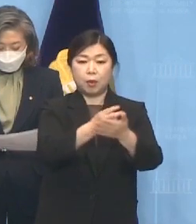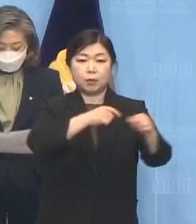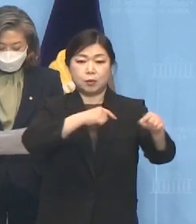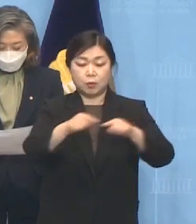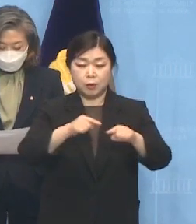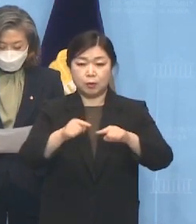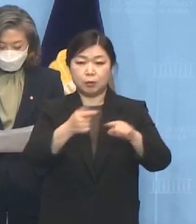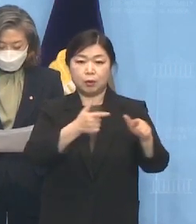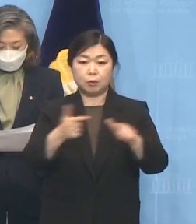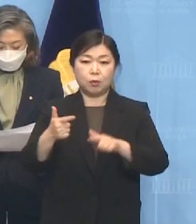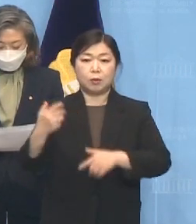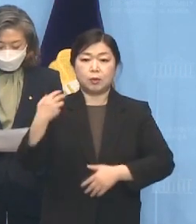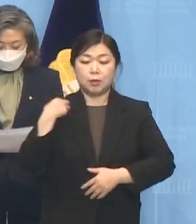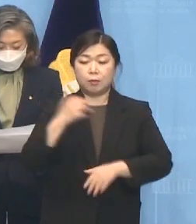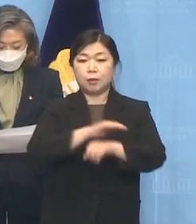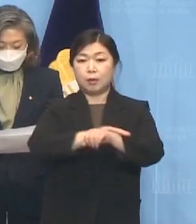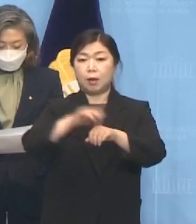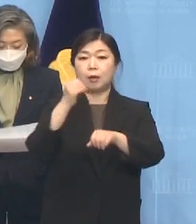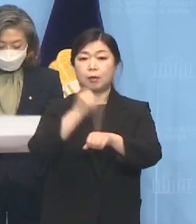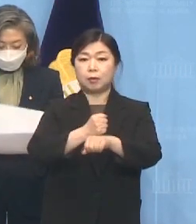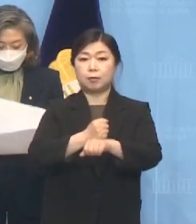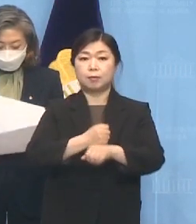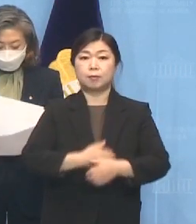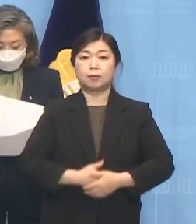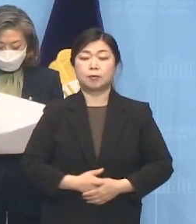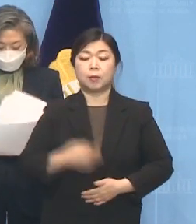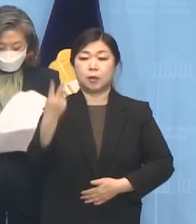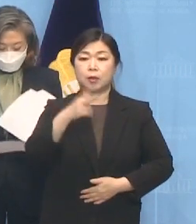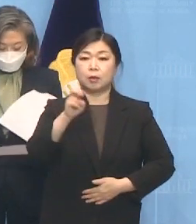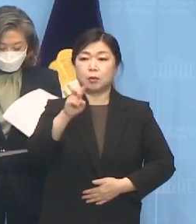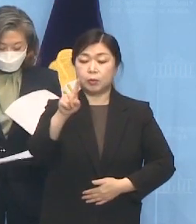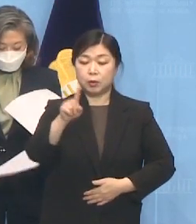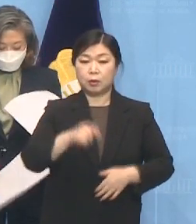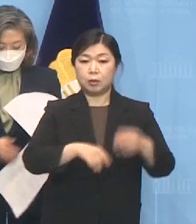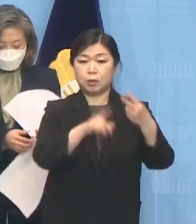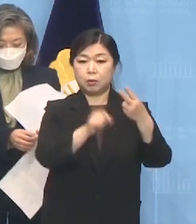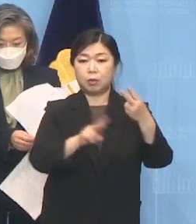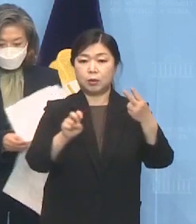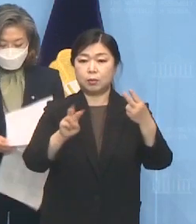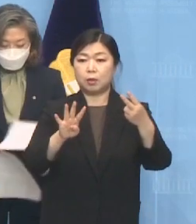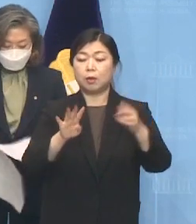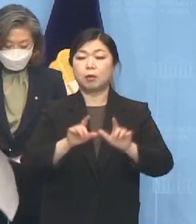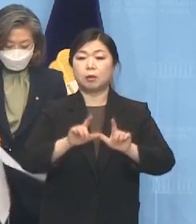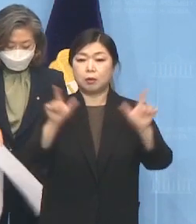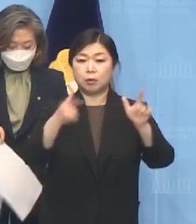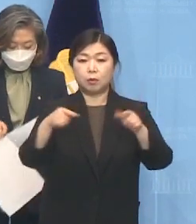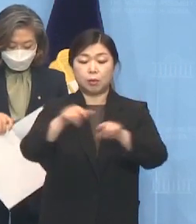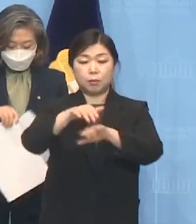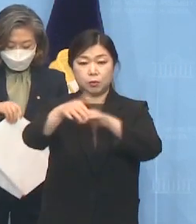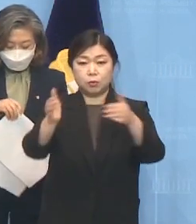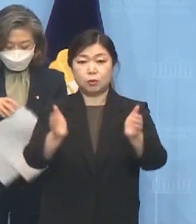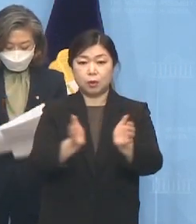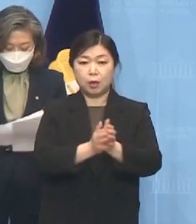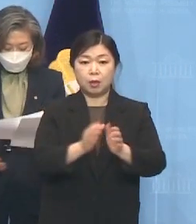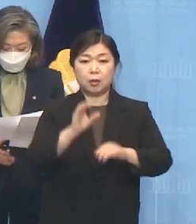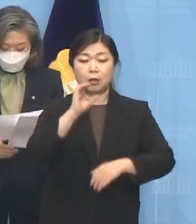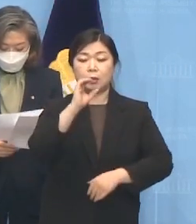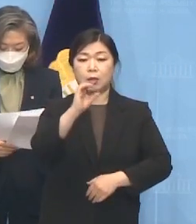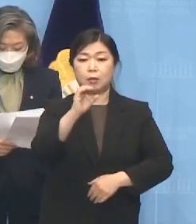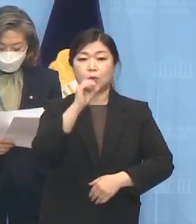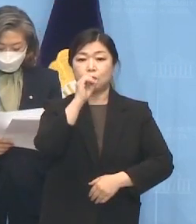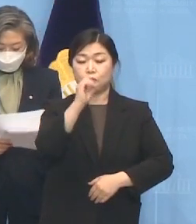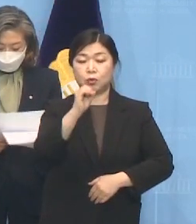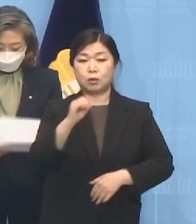으로 책임을 다할 것이다 2021 년 2월 24일 더불어 민주당 탄소중립